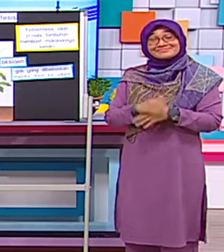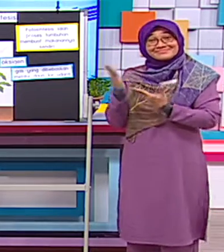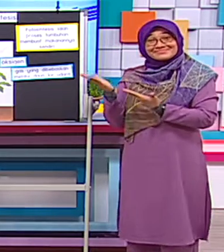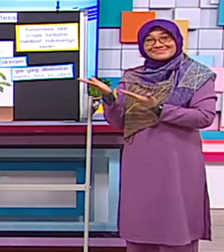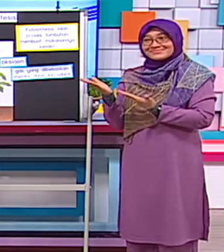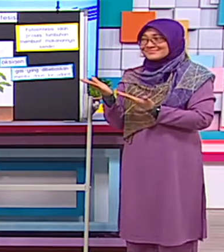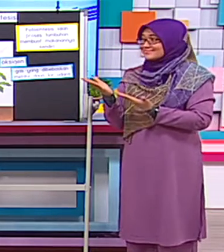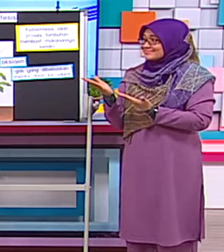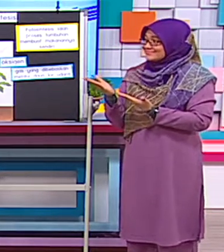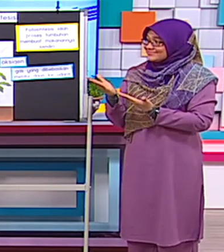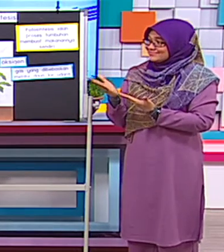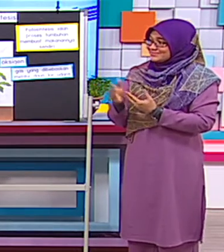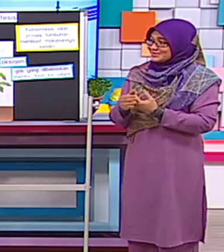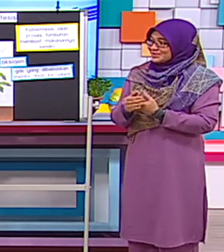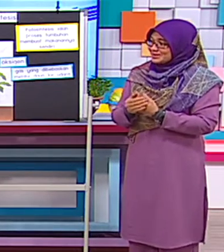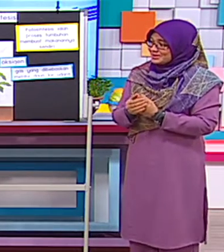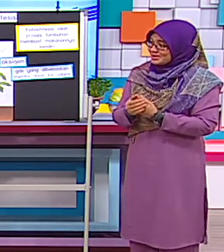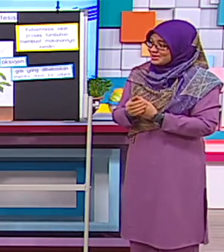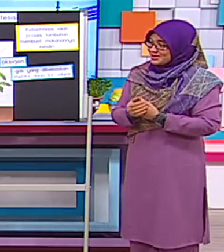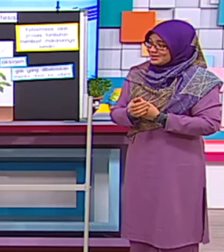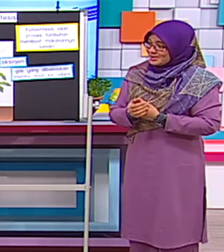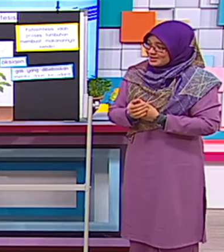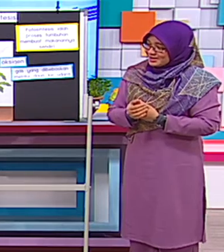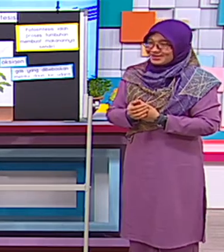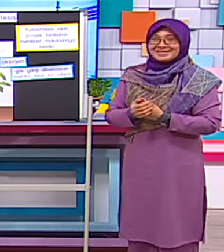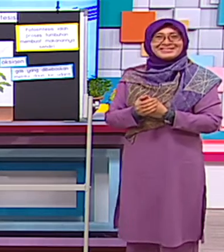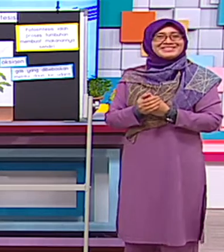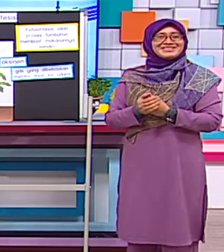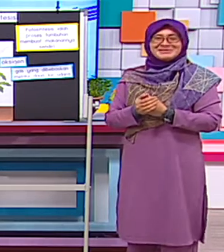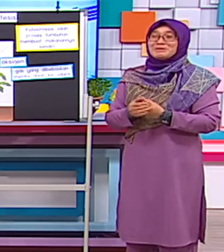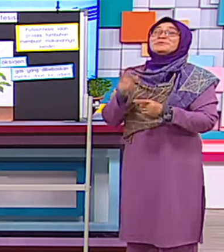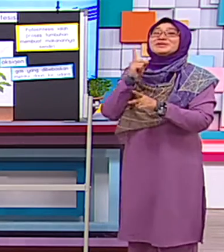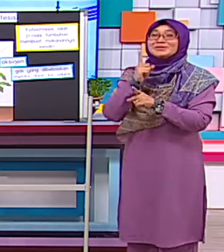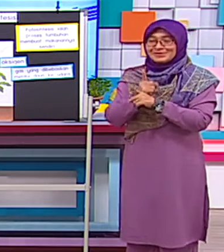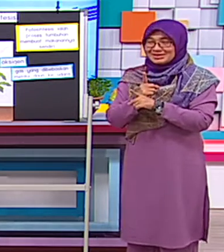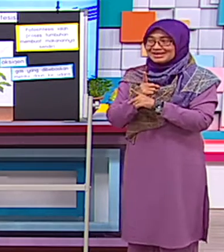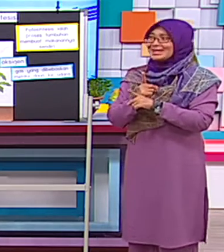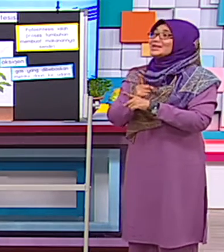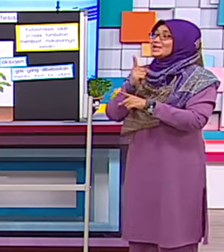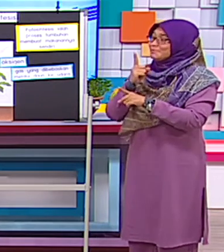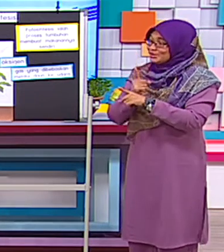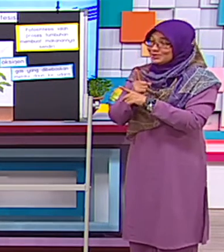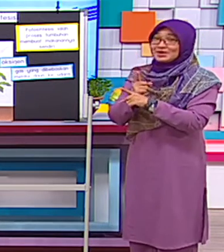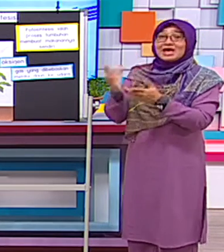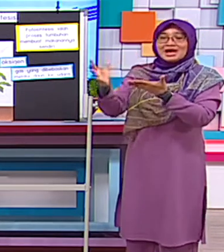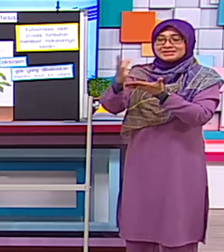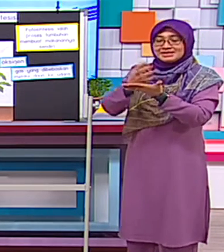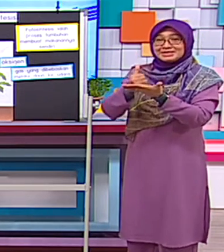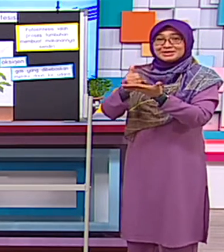gila buah-buahan kucing u-bet aha betul pakai betul hasil yang